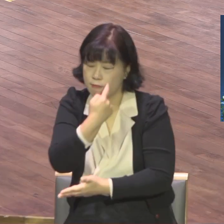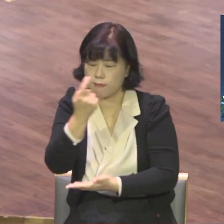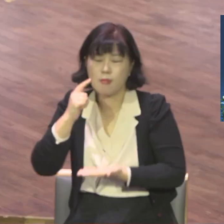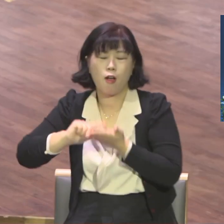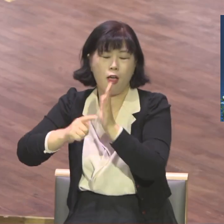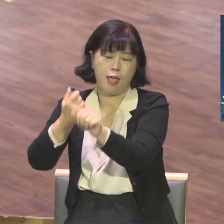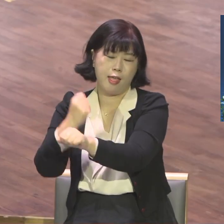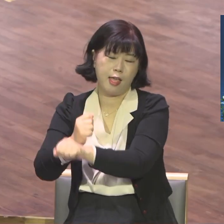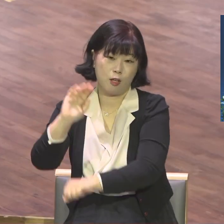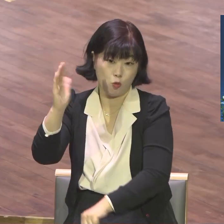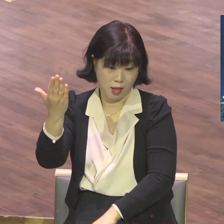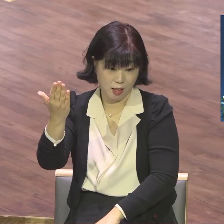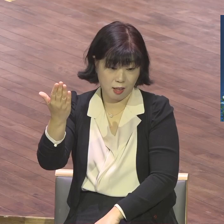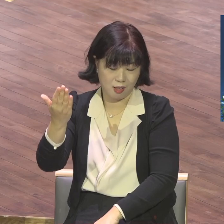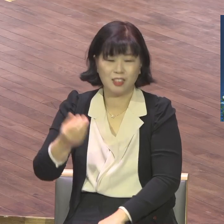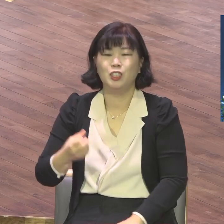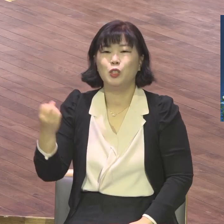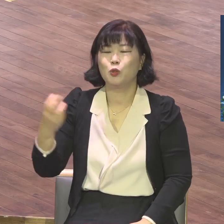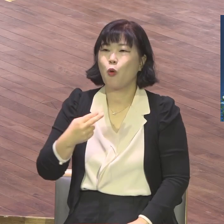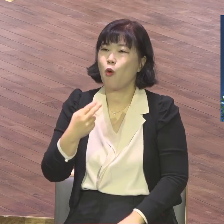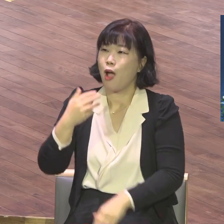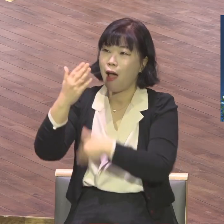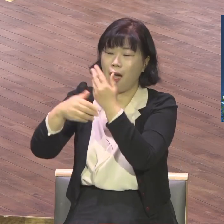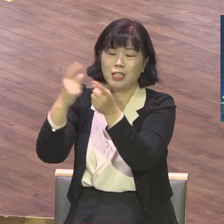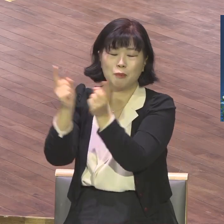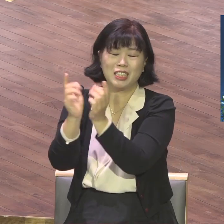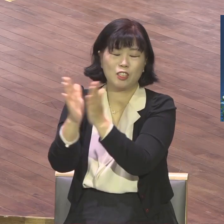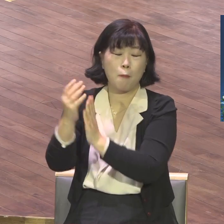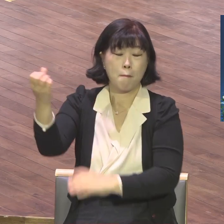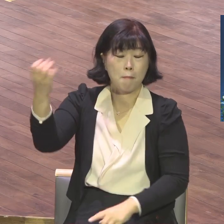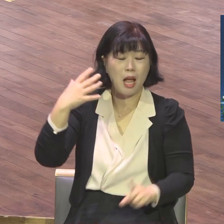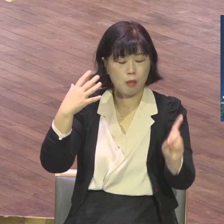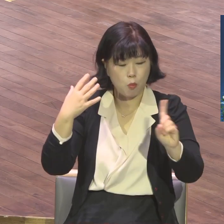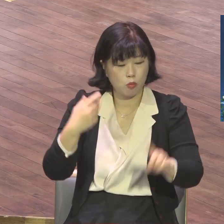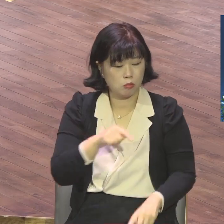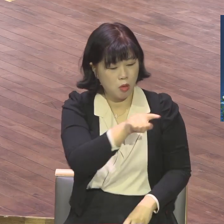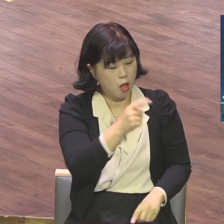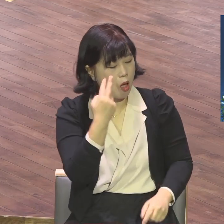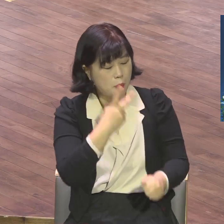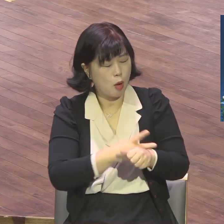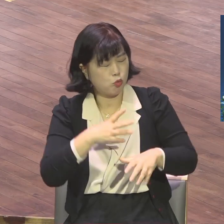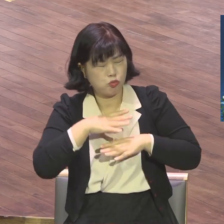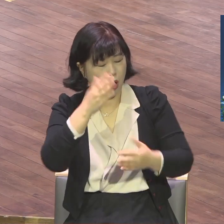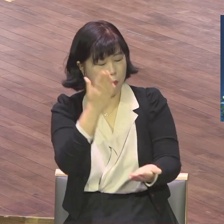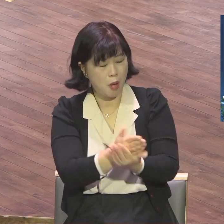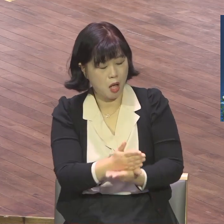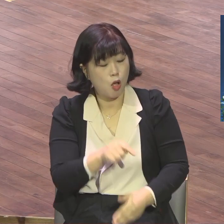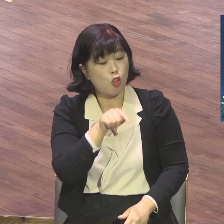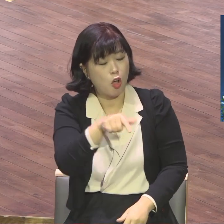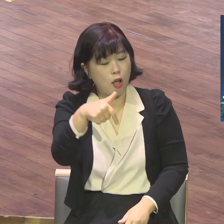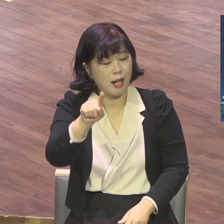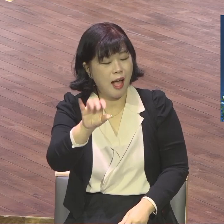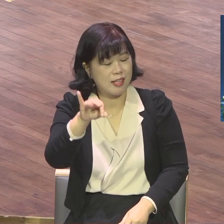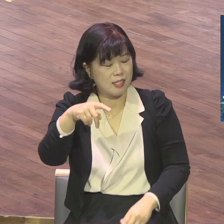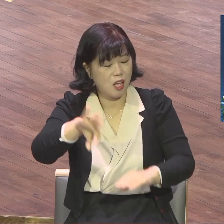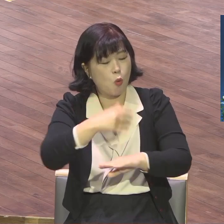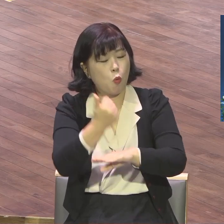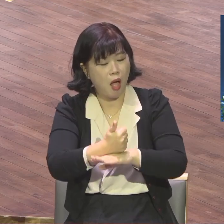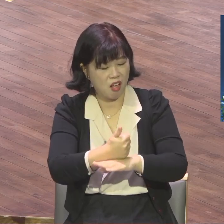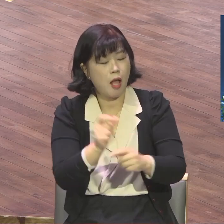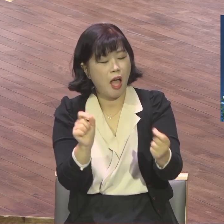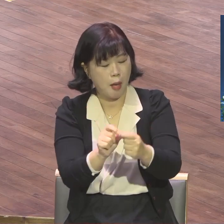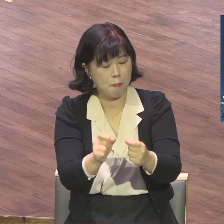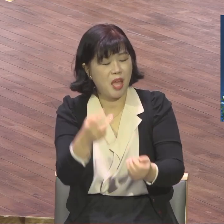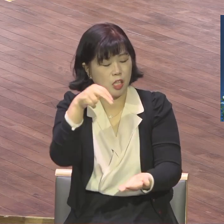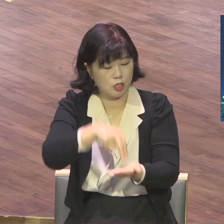하리라. 가이사 왕 앞에 로마 왕 앞에 네가 서야 하리라. 이 언약 성취의 시간표가